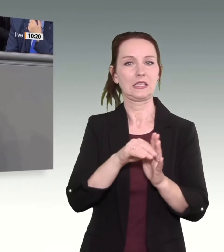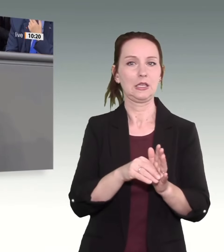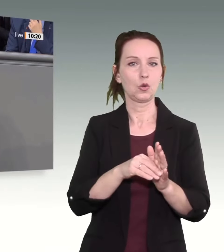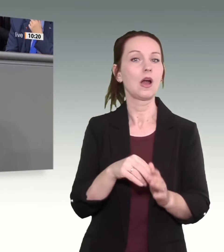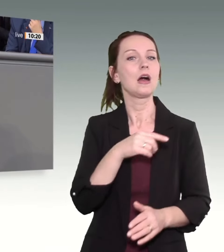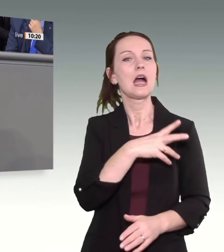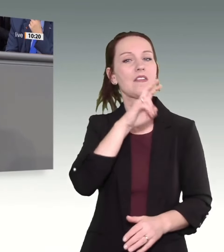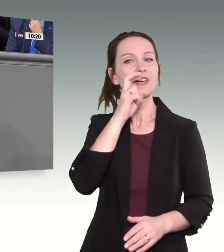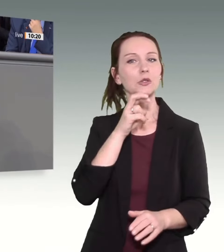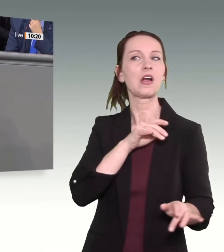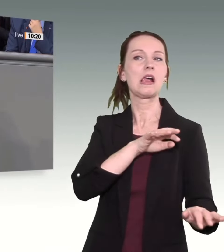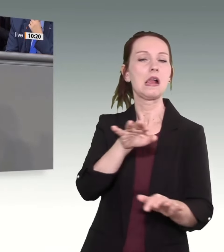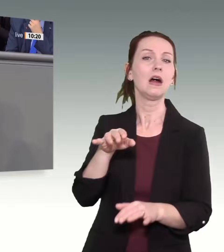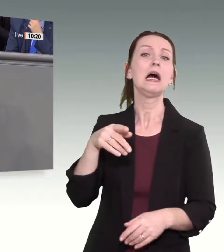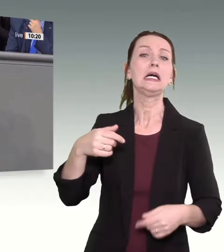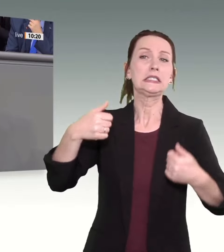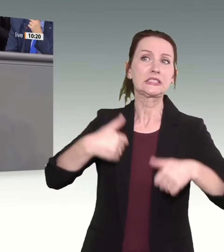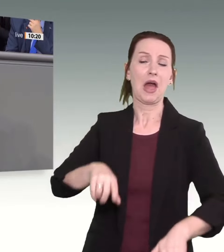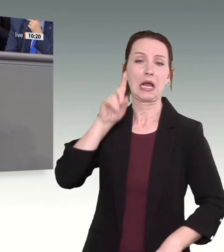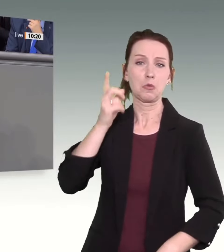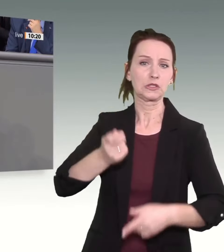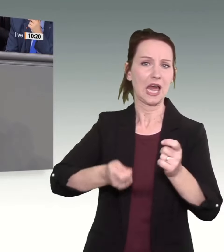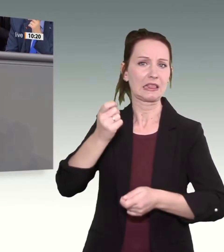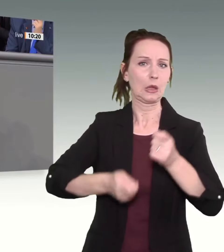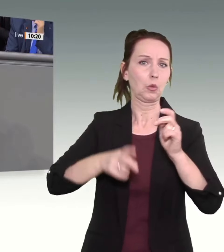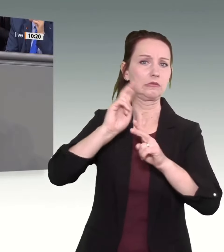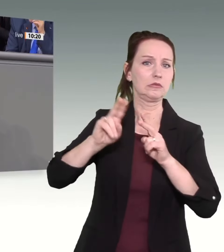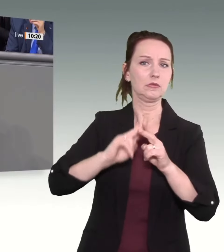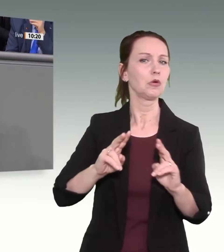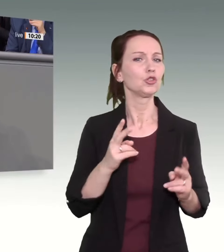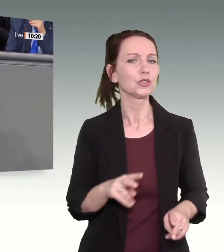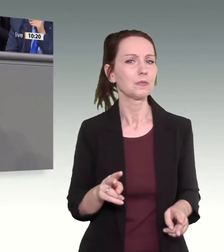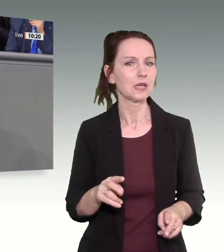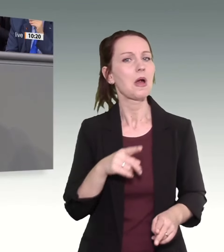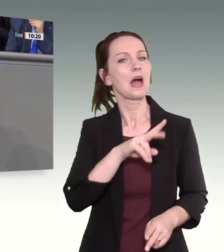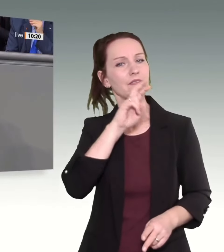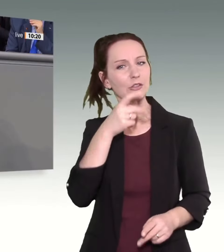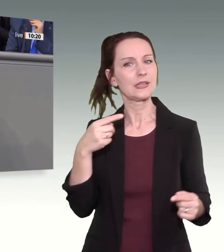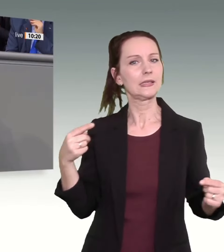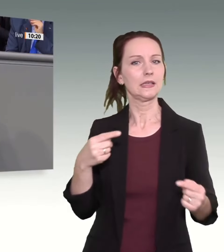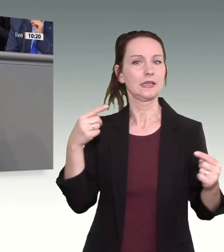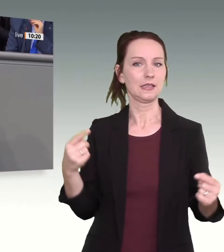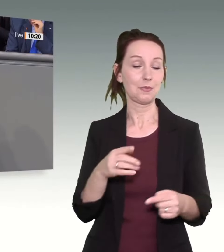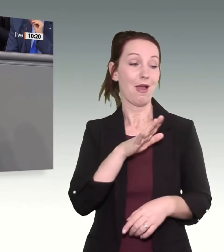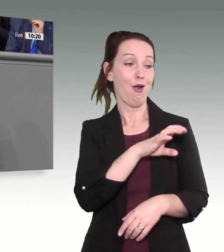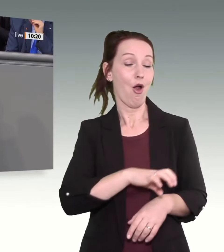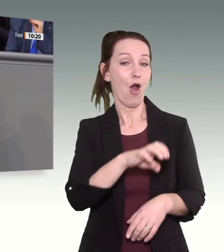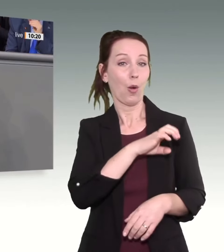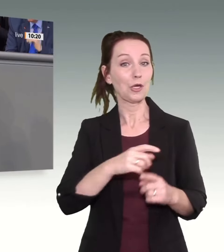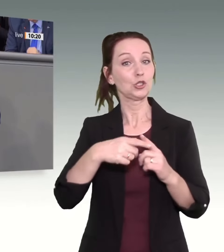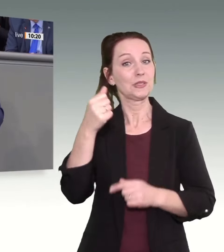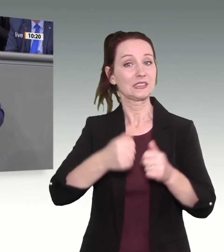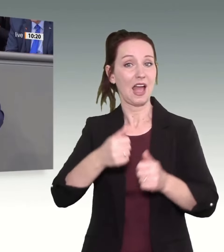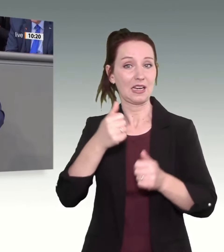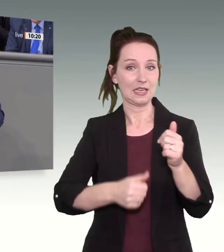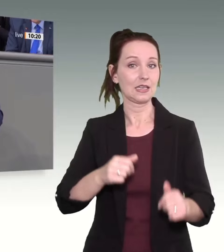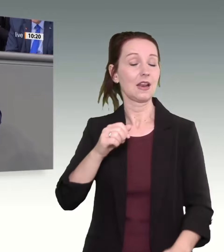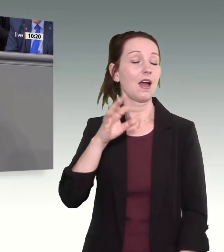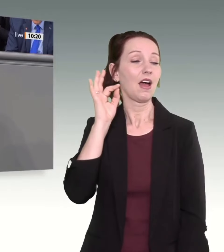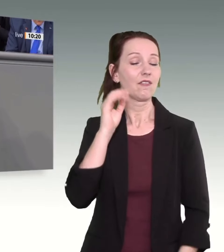aber Sie polemisieren gegen eine Richtlinie, die Ihre europäische Spitzenkandidatin, Frau von der Leyen, auf den Weg gebracht hat. Das ist doch